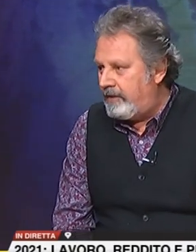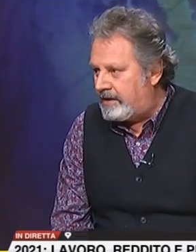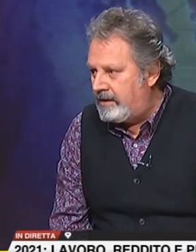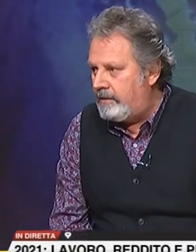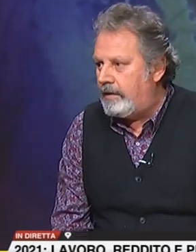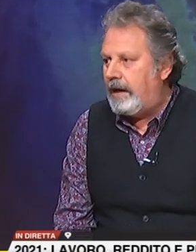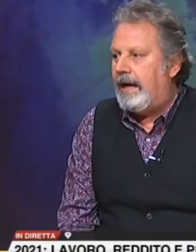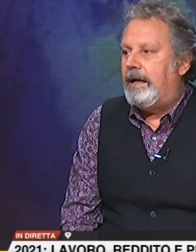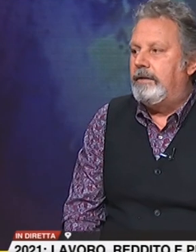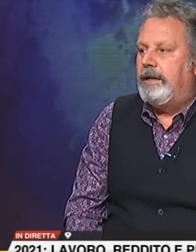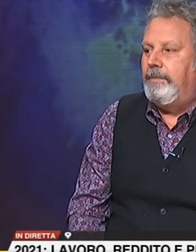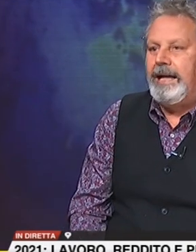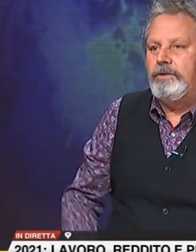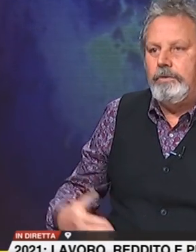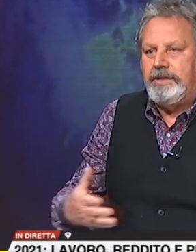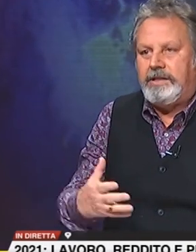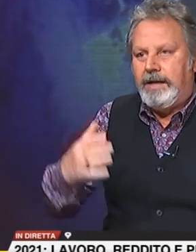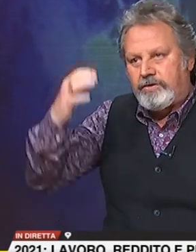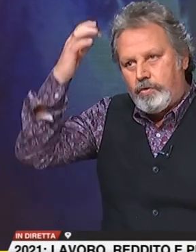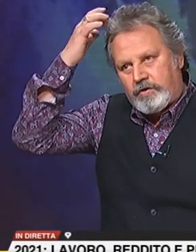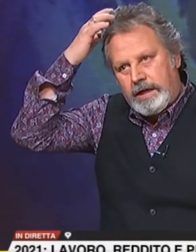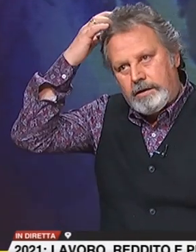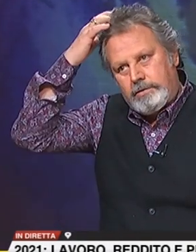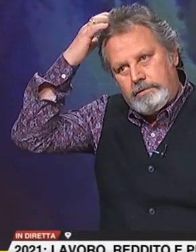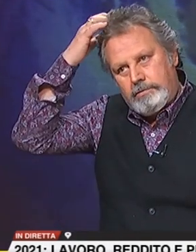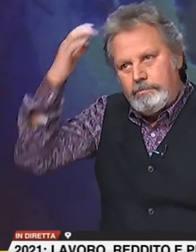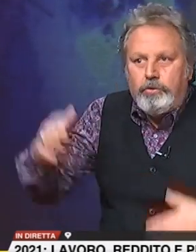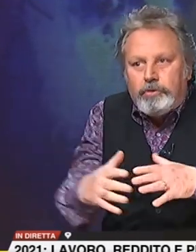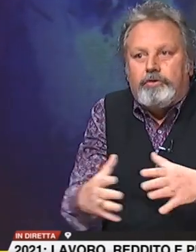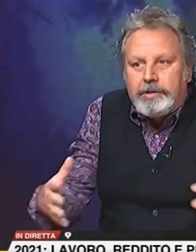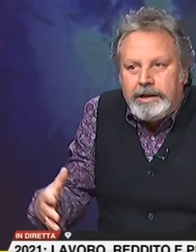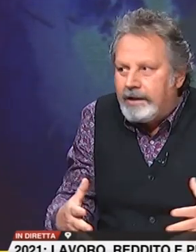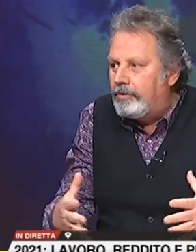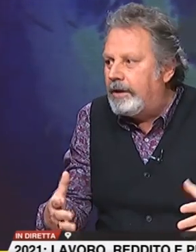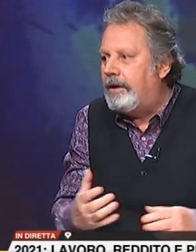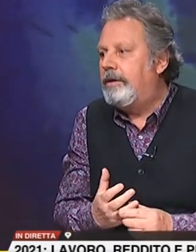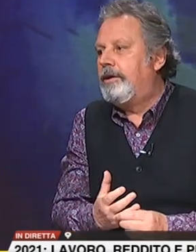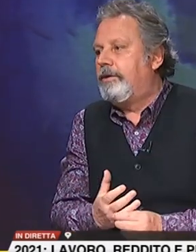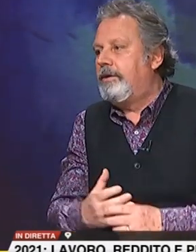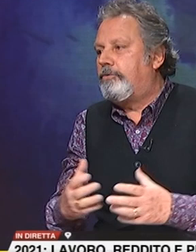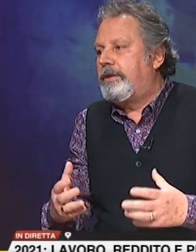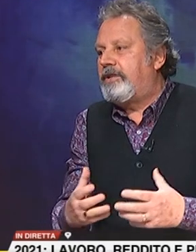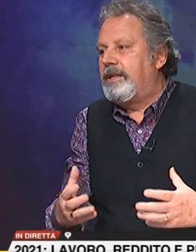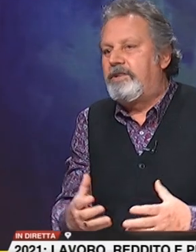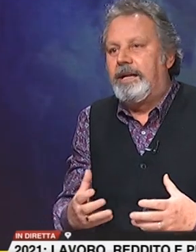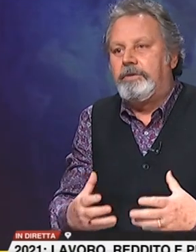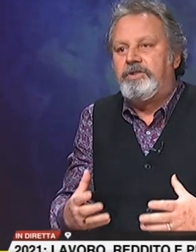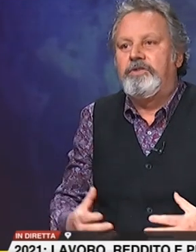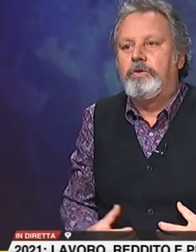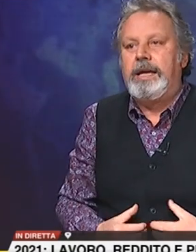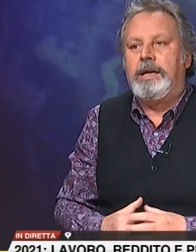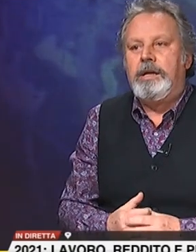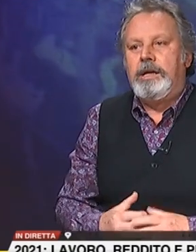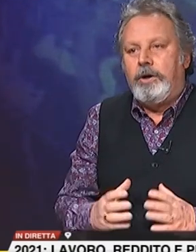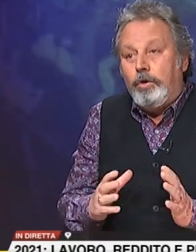Trevigiano Servizi, ha deliberato la settimana scorsa, molto in sordina devo dire, quindi tutti i sindaci hanno